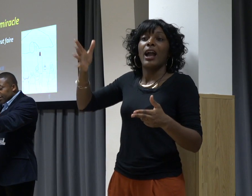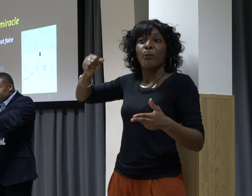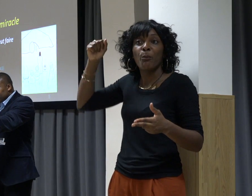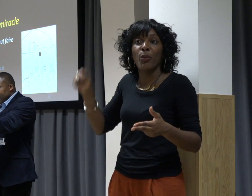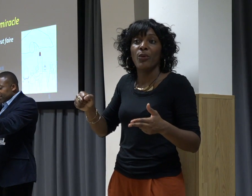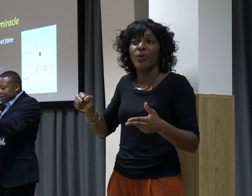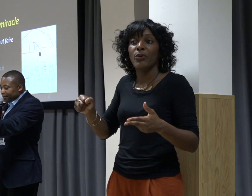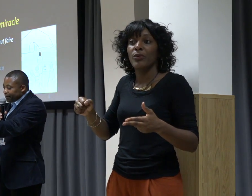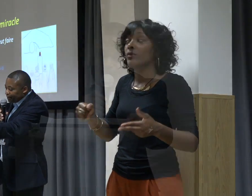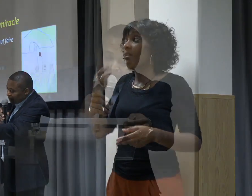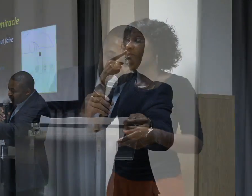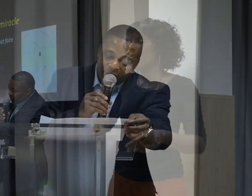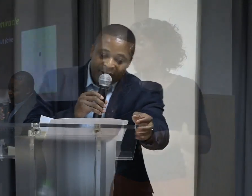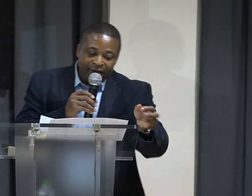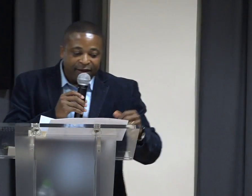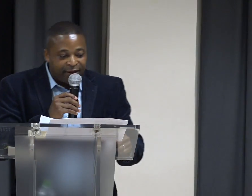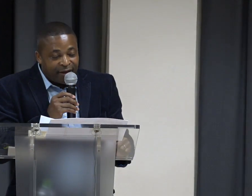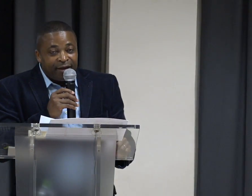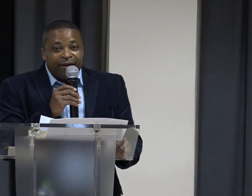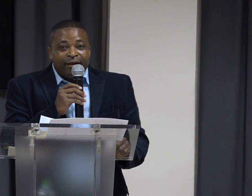Ici, dans notre texte,